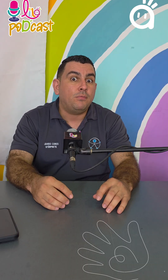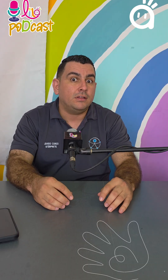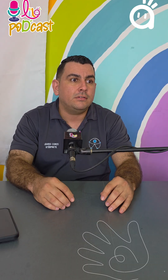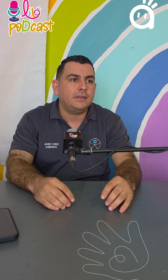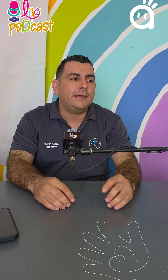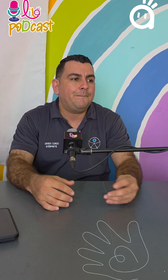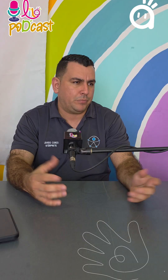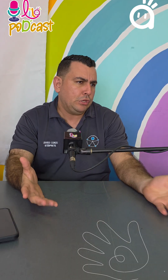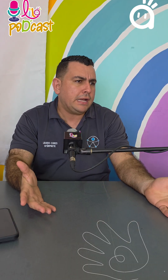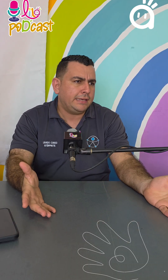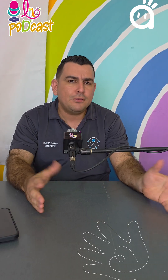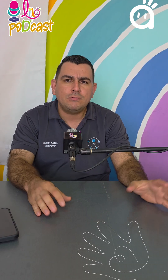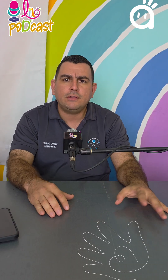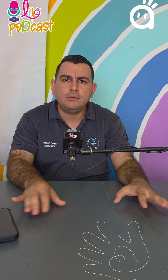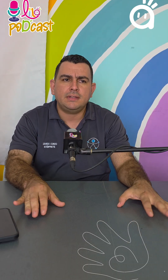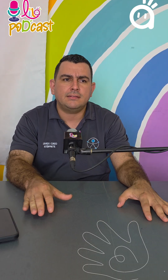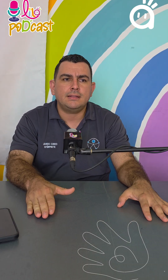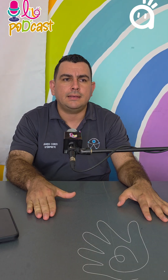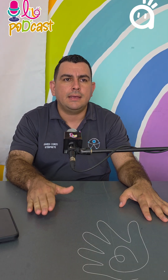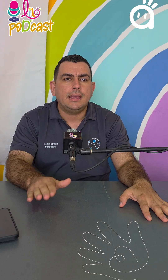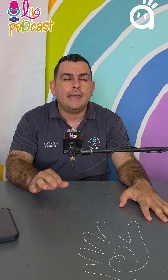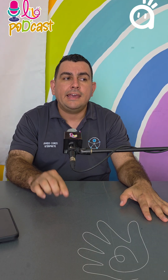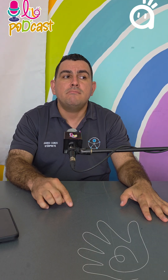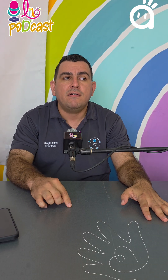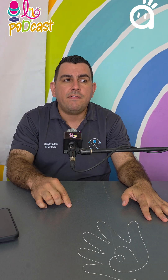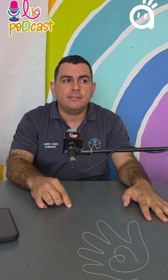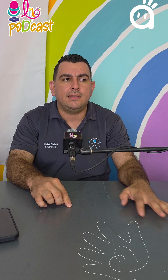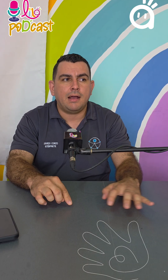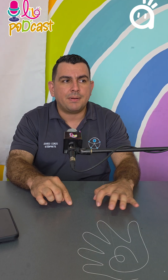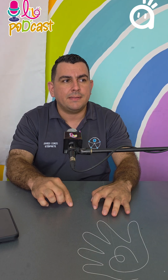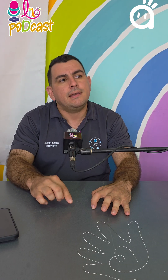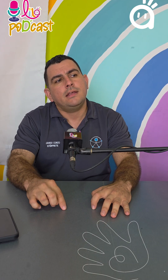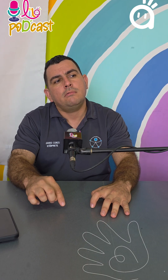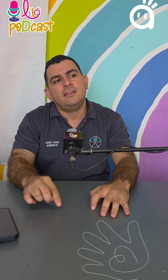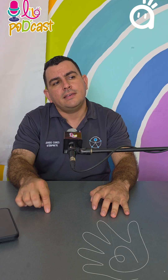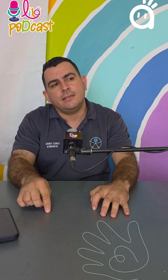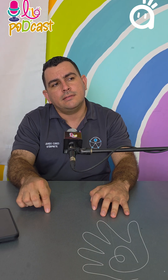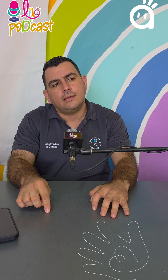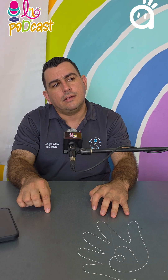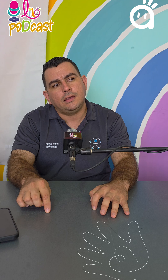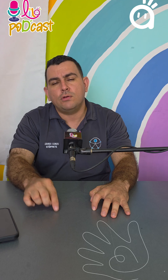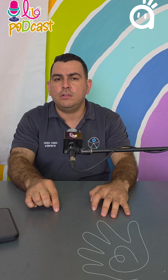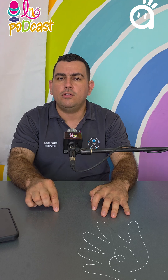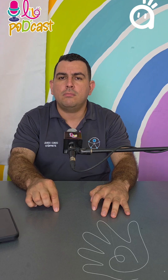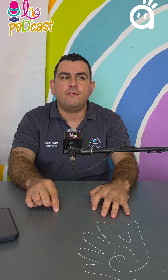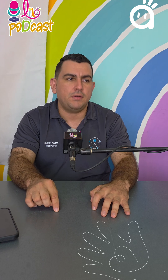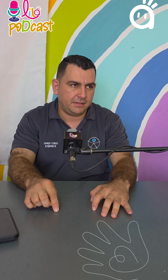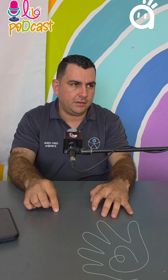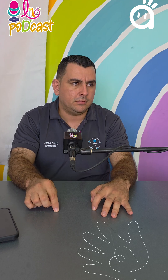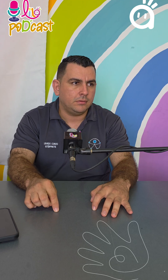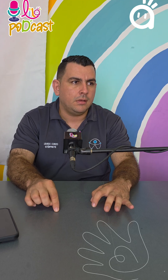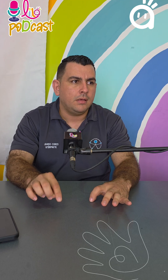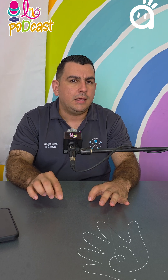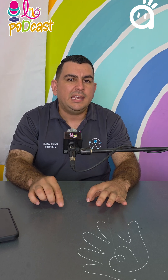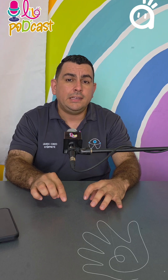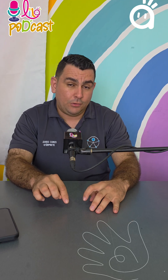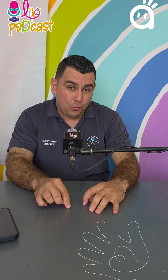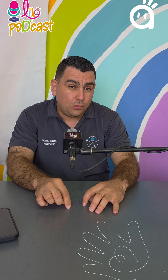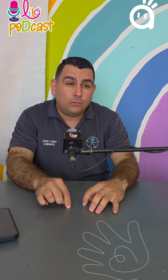por eso es que, y aquí dejo un dato interesante, es más fácil aprender lengua de señas que un idioma fonético. Y conozco,